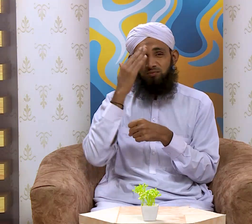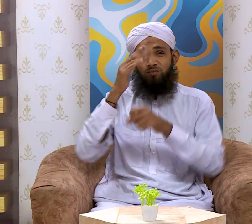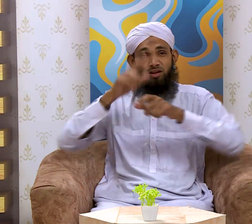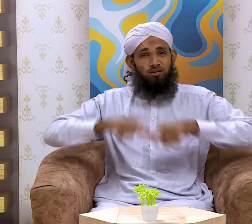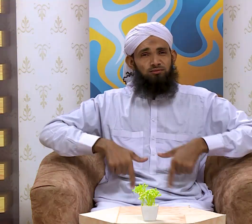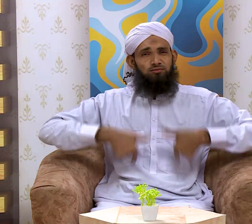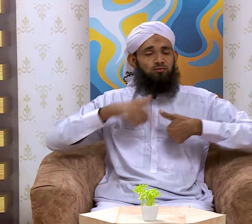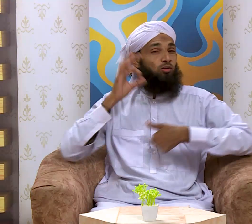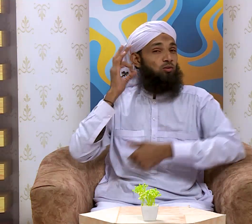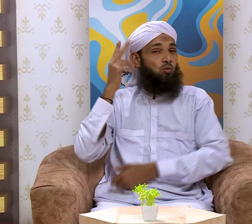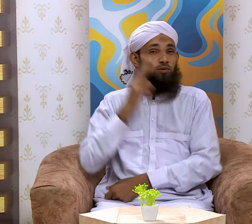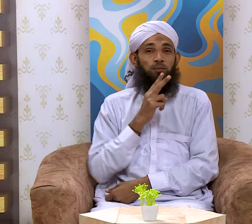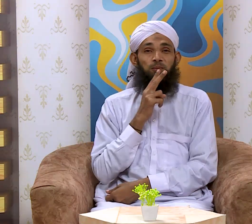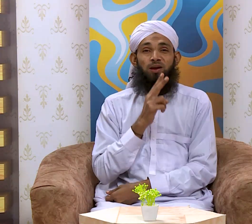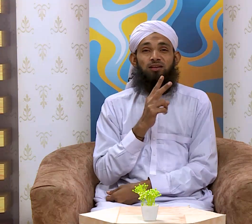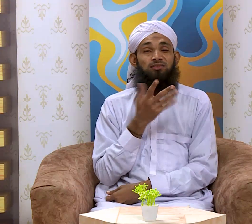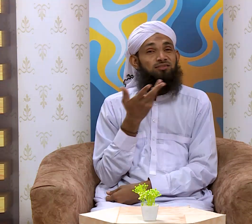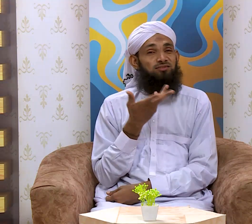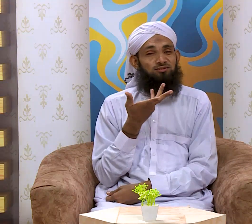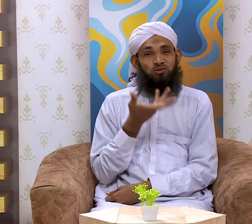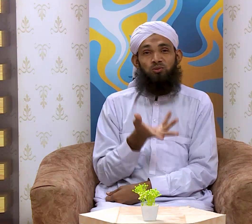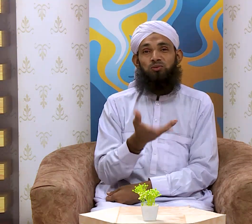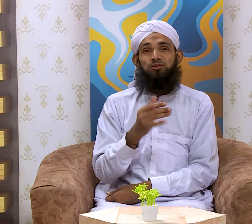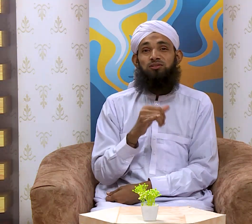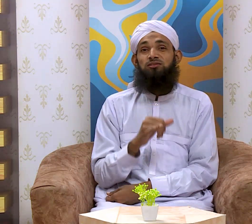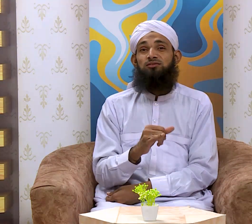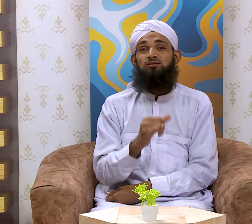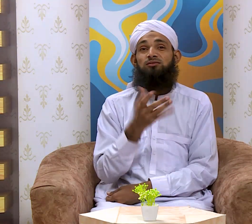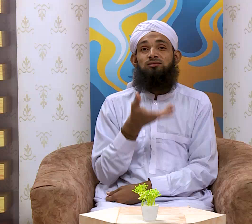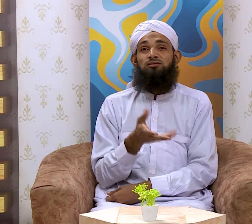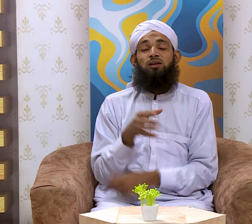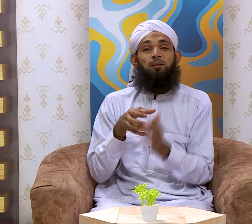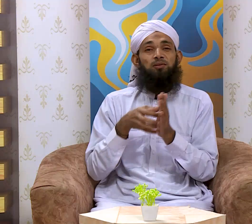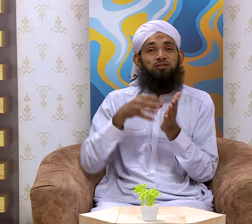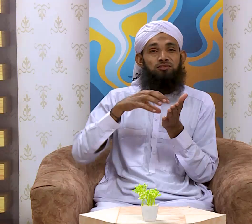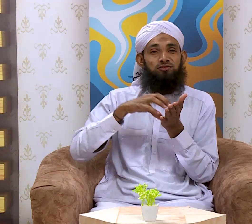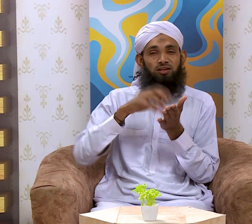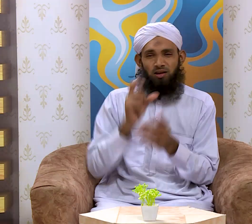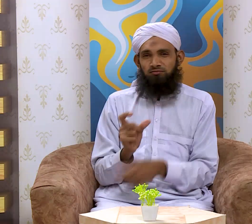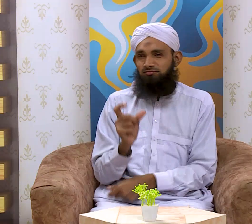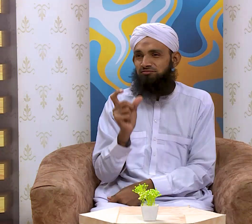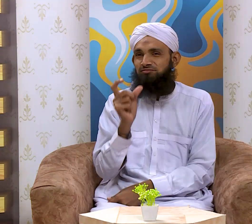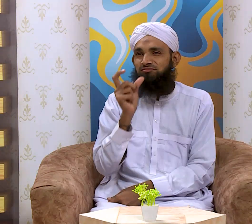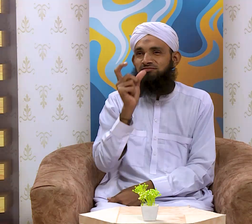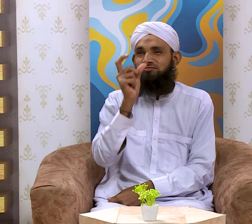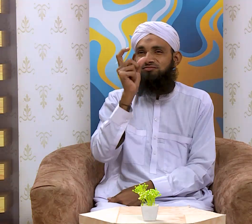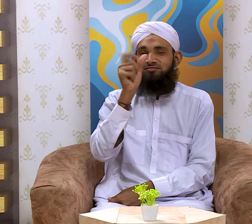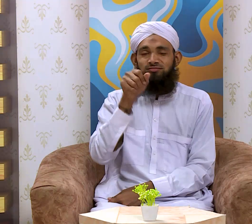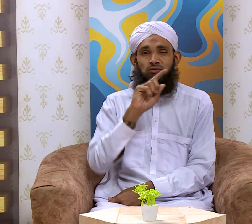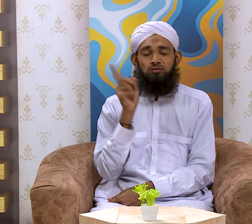بڑا ہی خوبصورت ہے، کیونکہ ماہ رجب المرجب کی جب آمد ہوتی ہے تو خاص طور پر ایک چیز جو ذہن میں آتی ہے